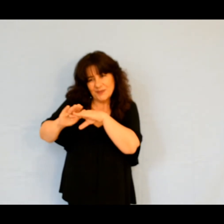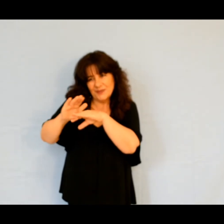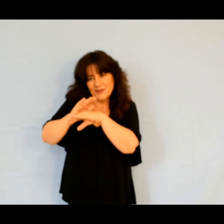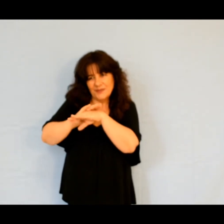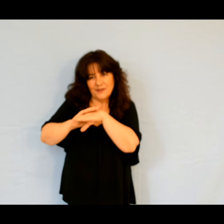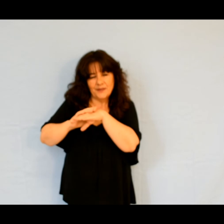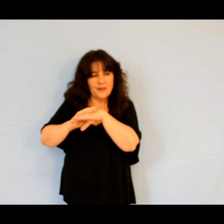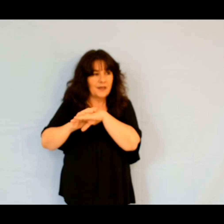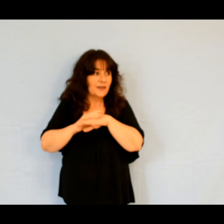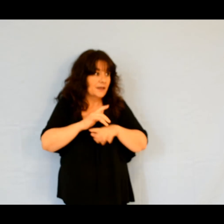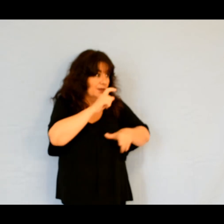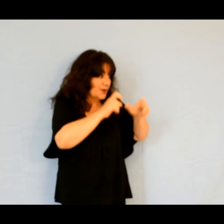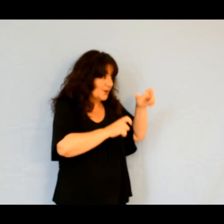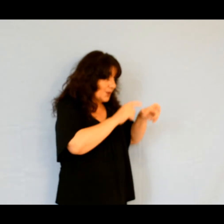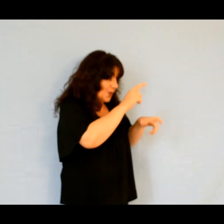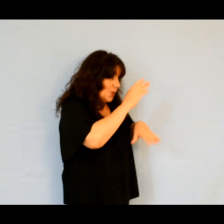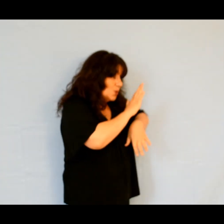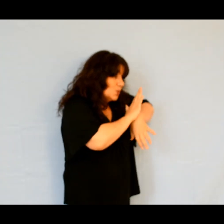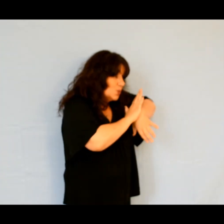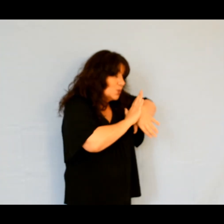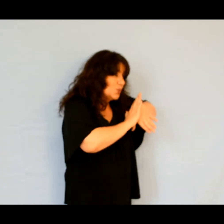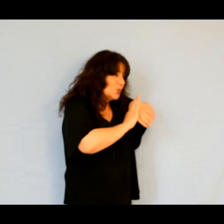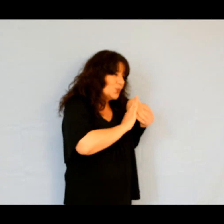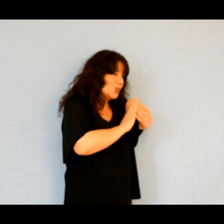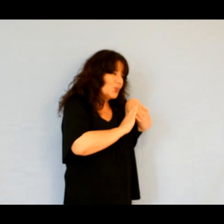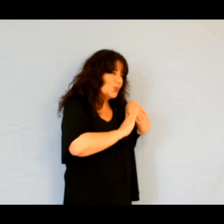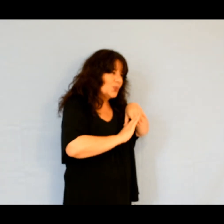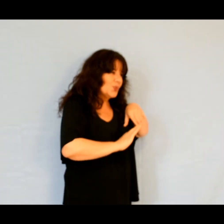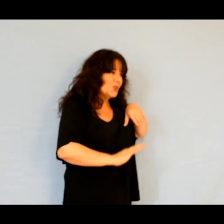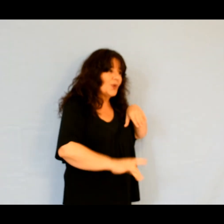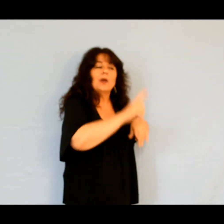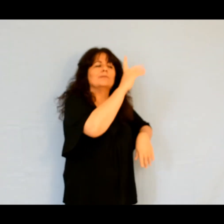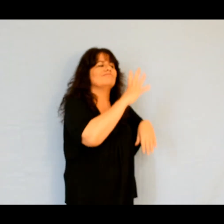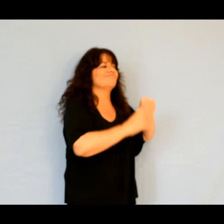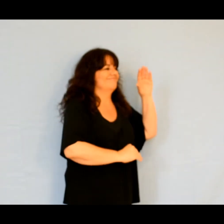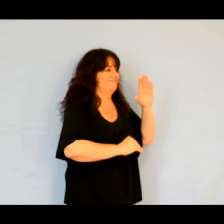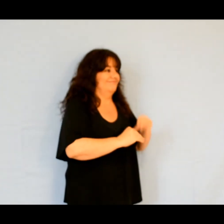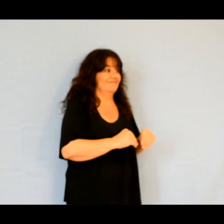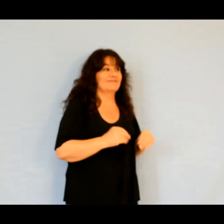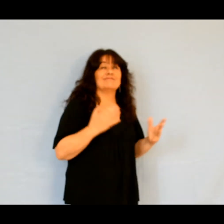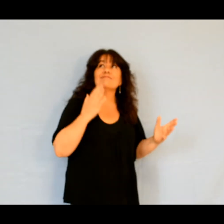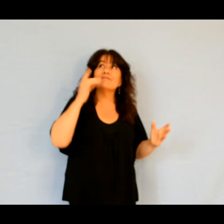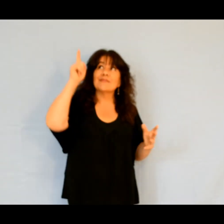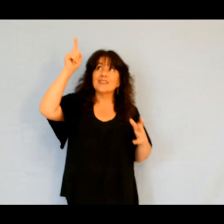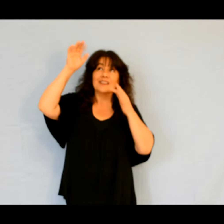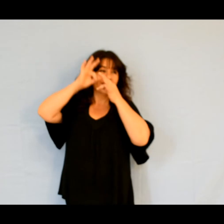Heureux les doux, car ils recevront la terre en héritage.